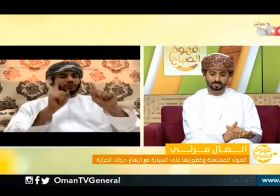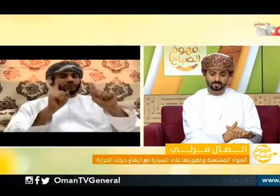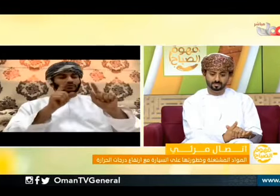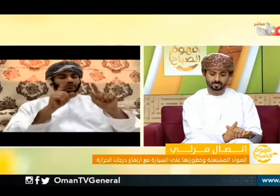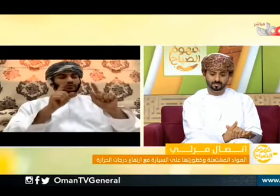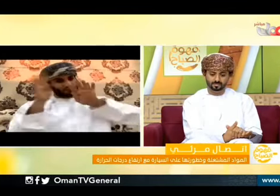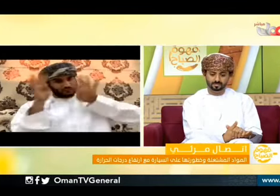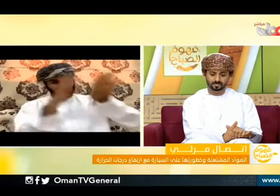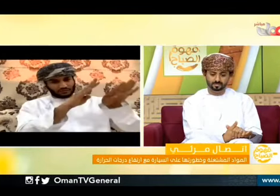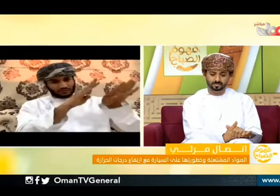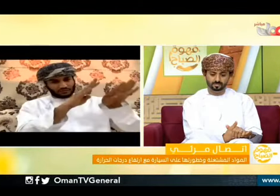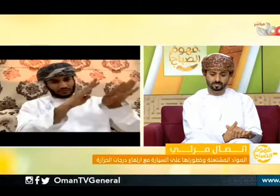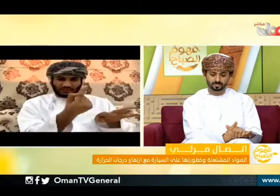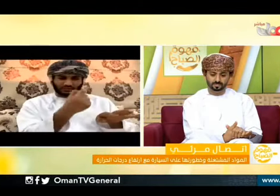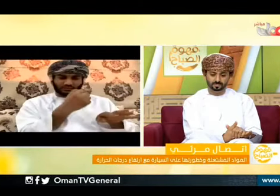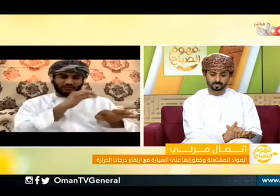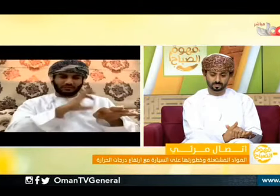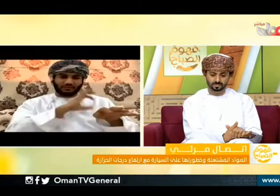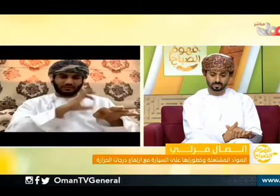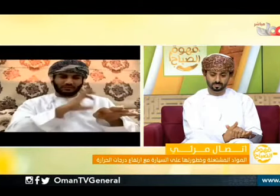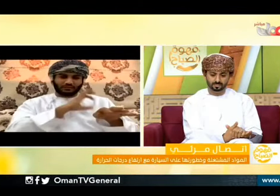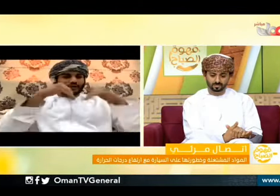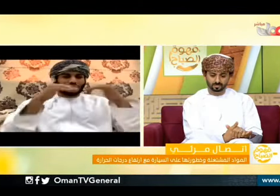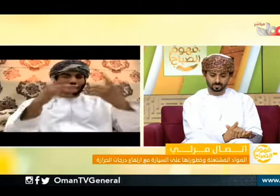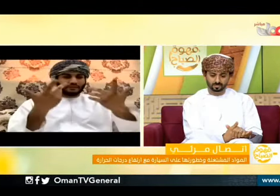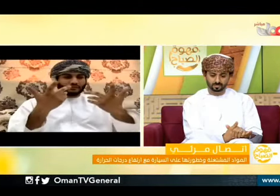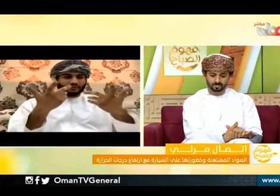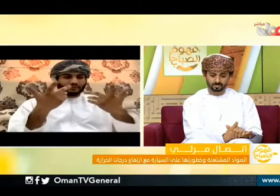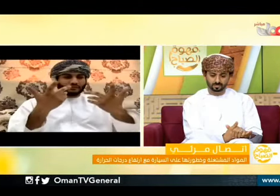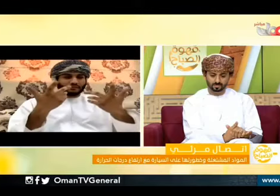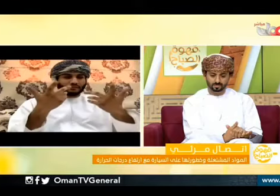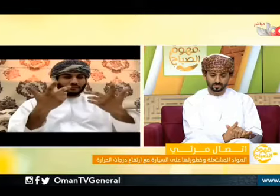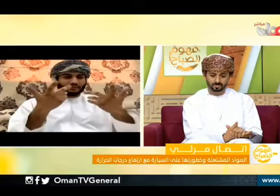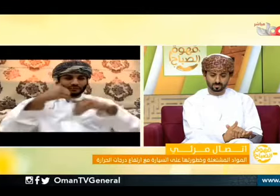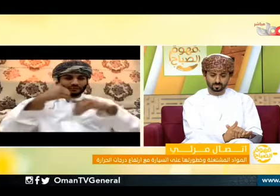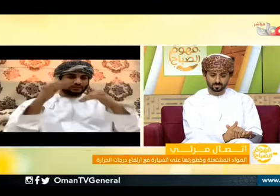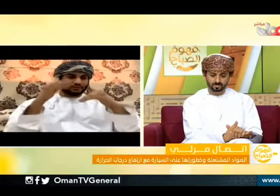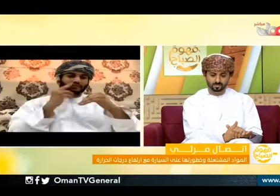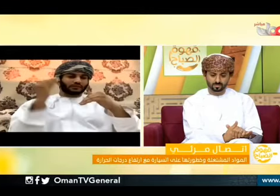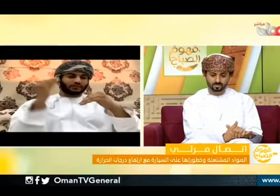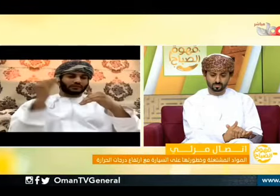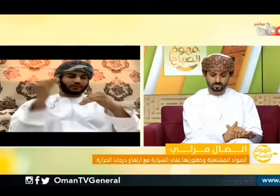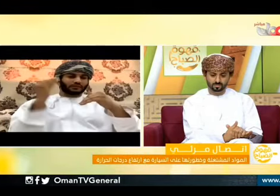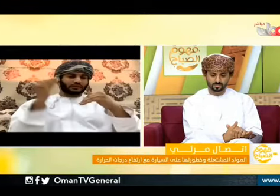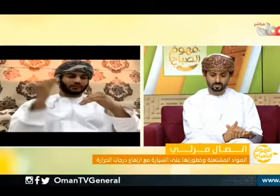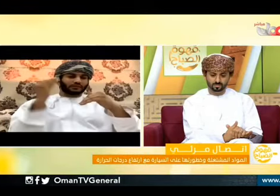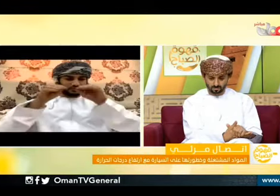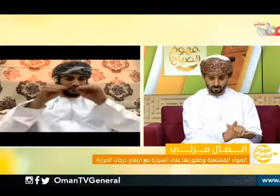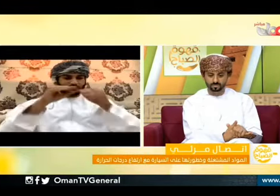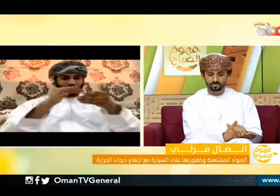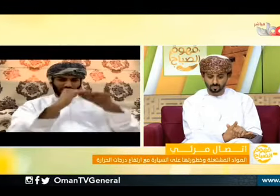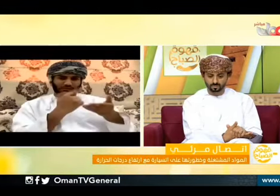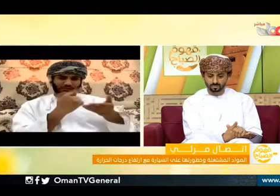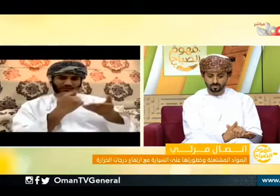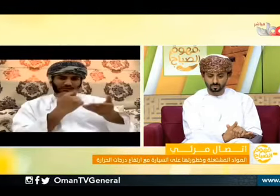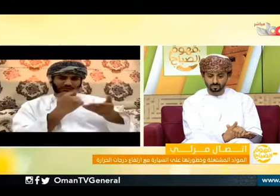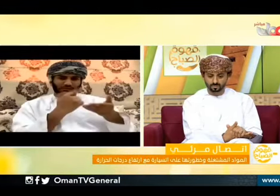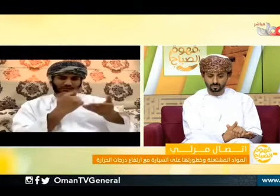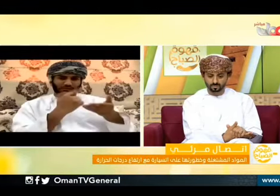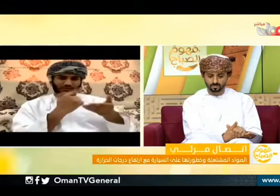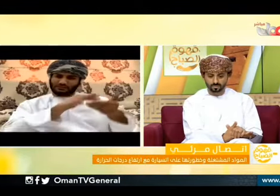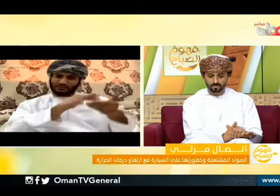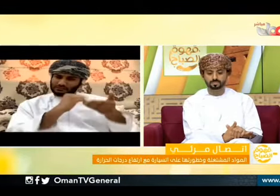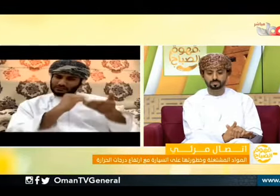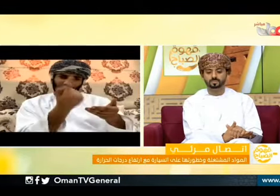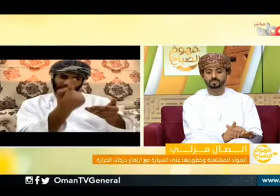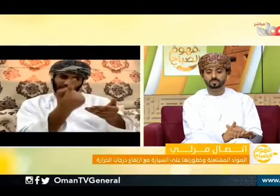والإسعاف، أنهم ينشروا برسائل توعوية في مواقع التواصل الاجتماعي، ولكن لا تصل للأشخاص الصم، لابد